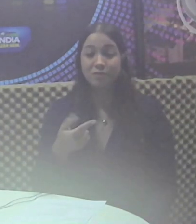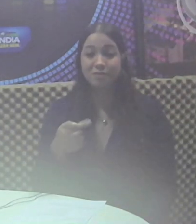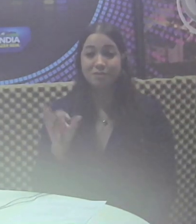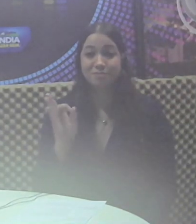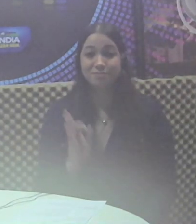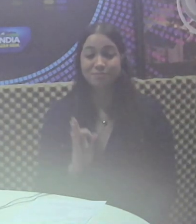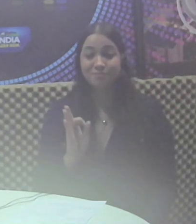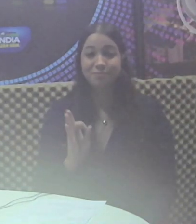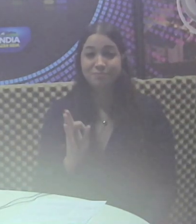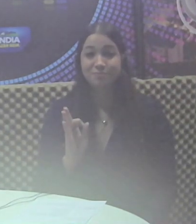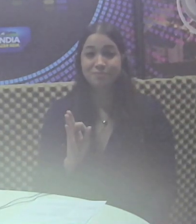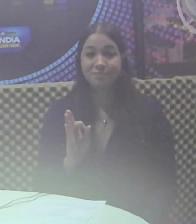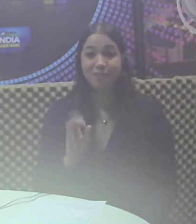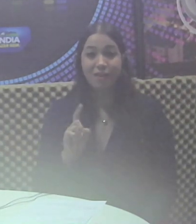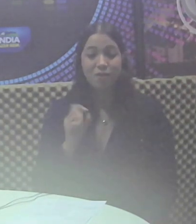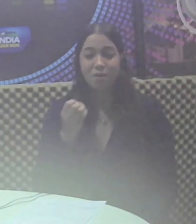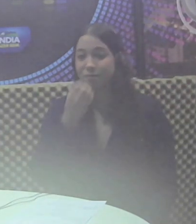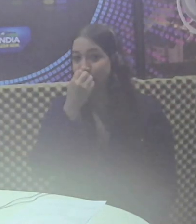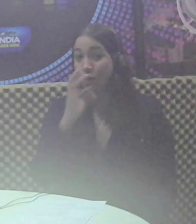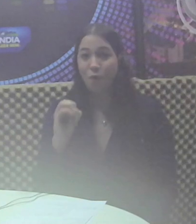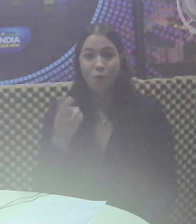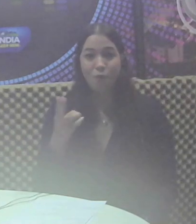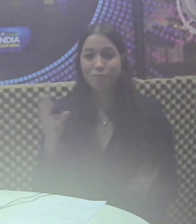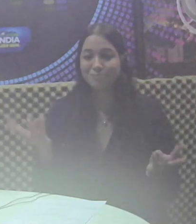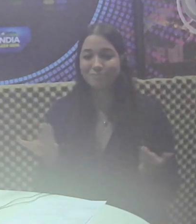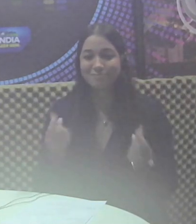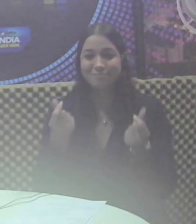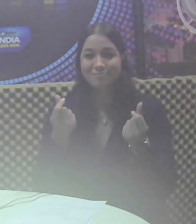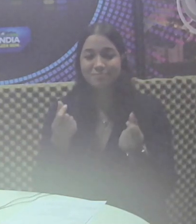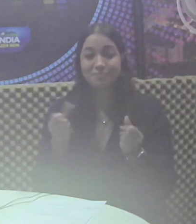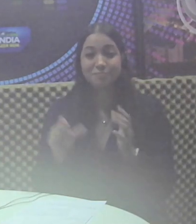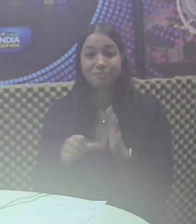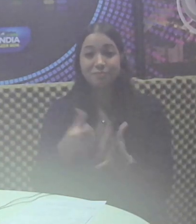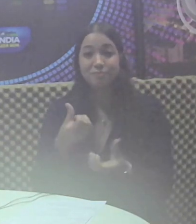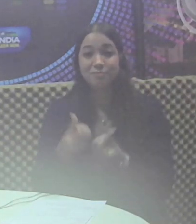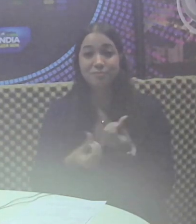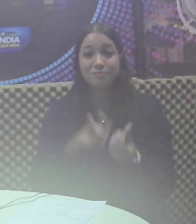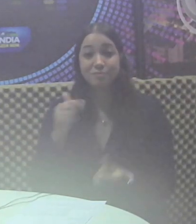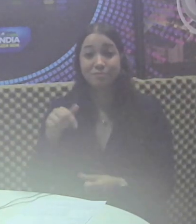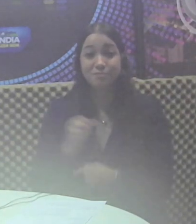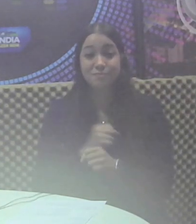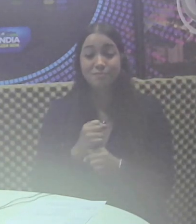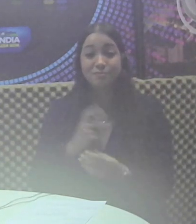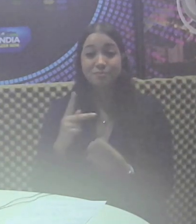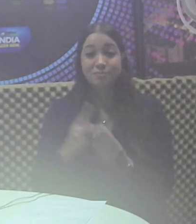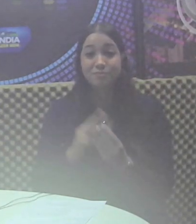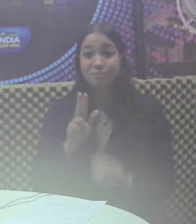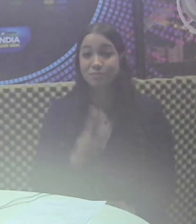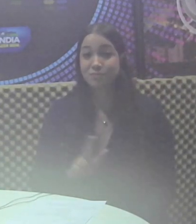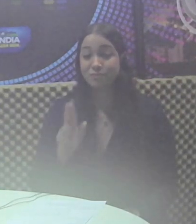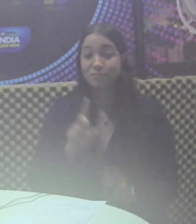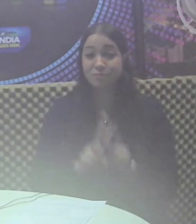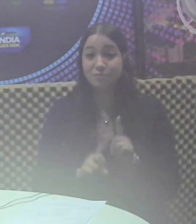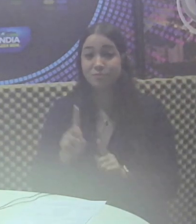94,7% o consideram bom ou excelente. No primeiro semestre deste ano, o Procon Uberlândia teve um aumento